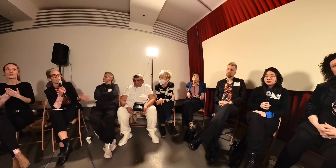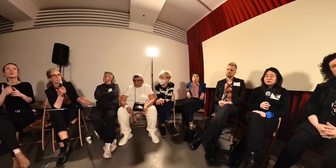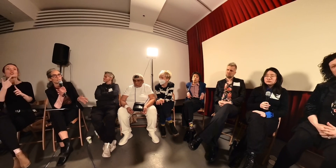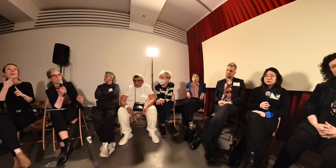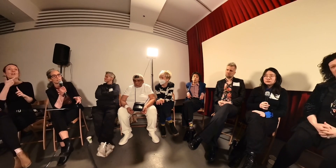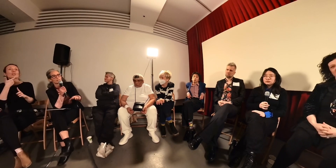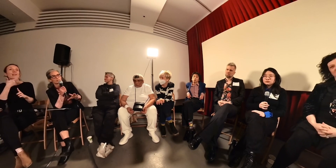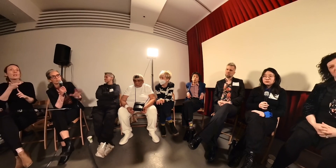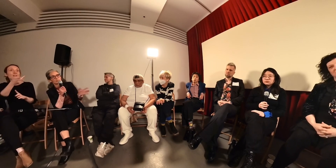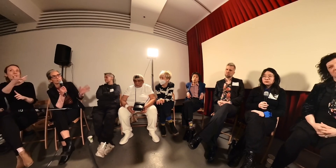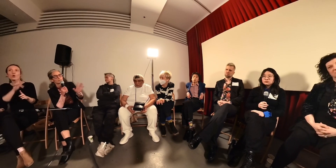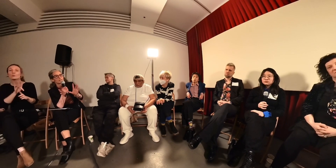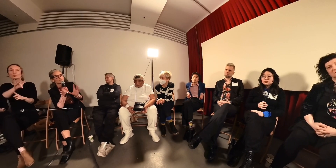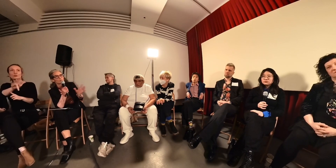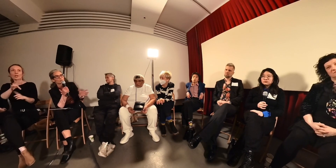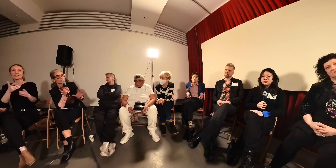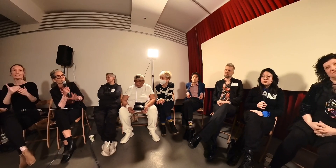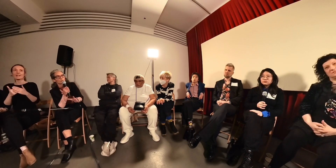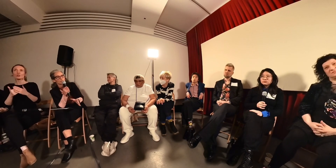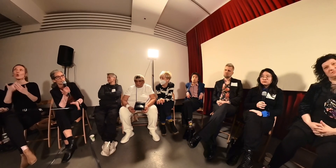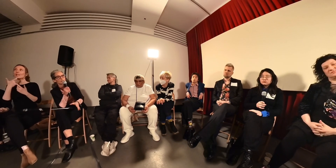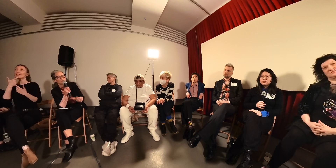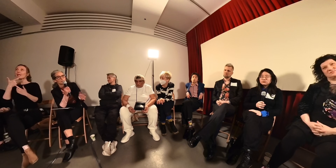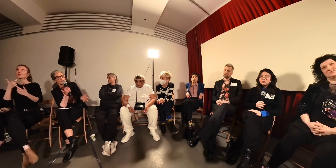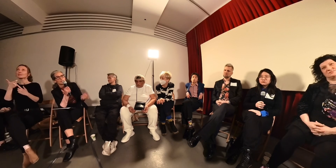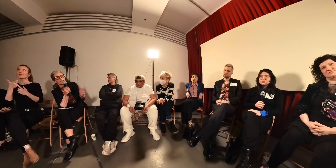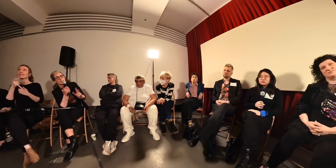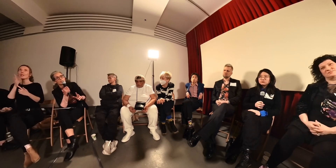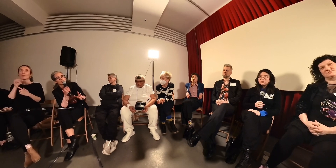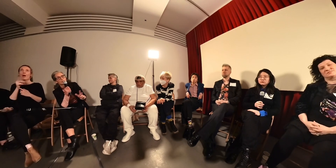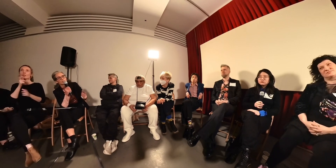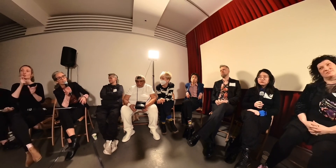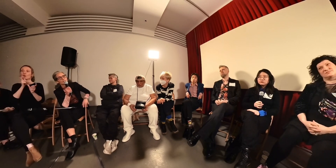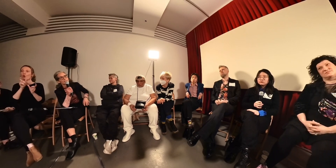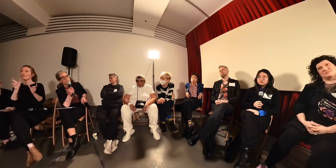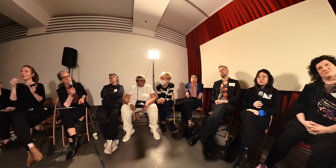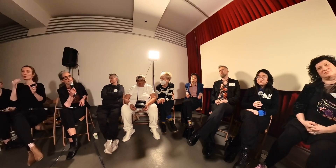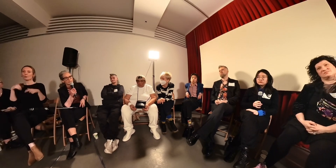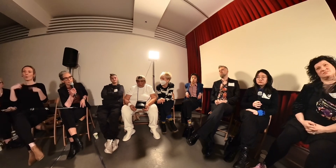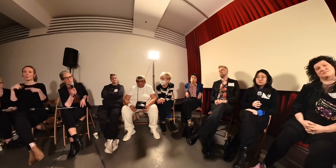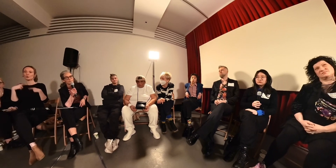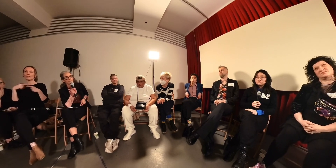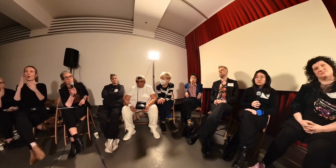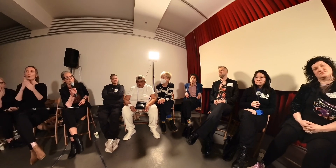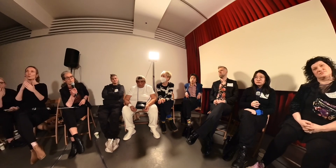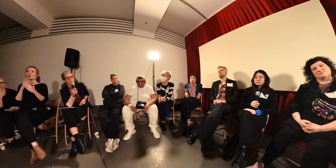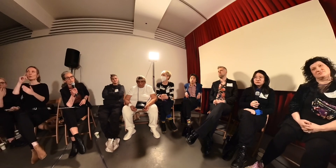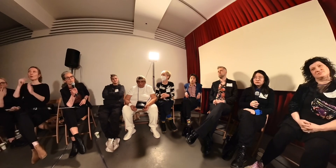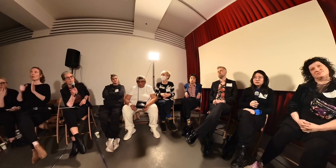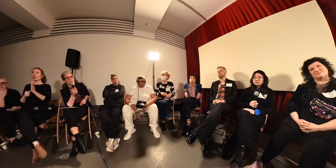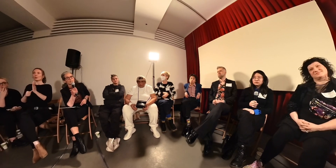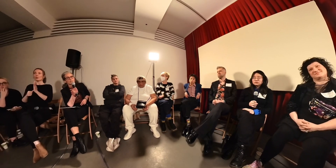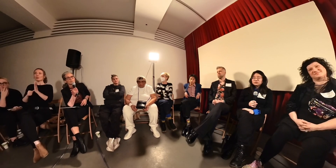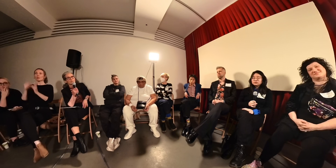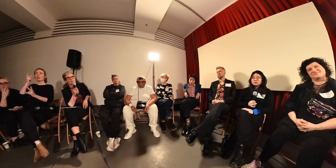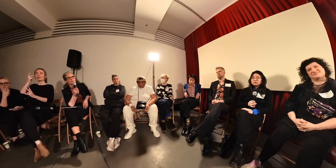to pojmenování, kategorizace má nějakou moc, něco to dělá s lidma, má to efekt na ně a tak dále.